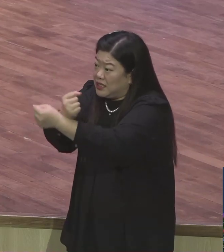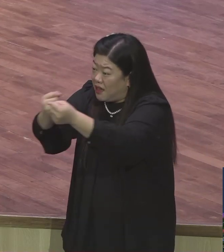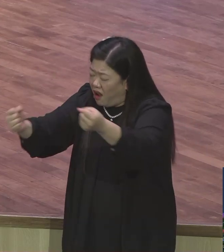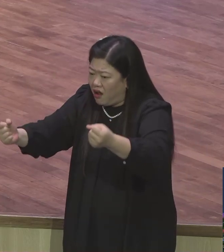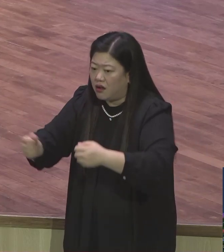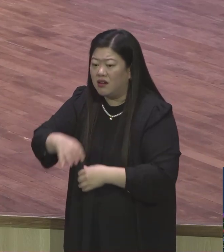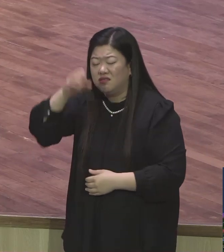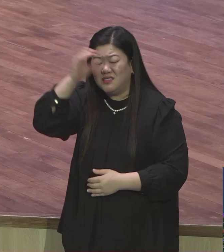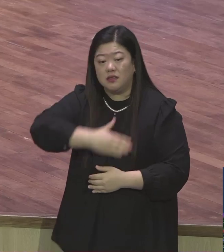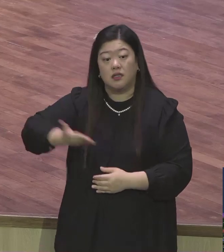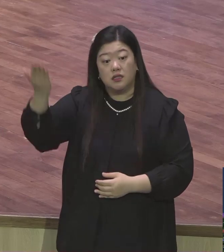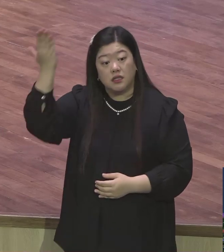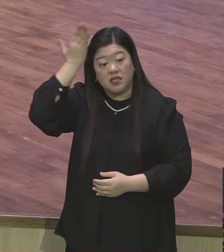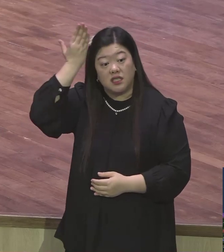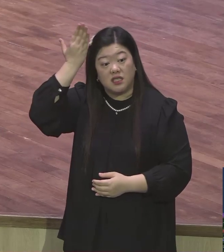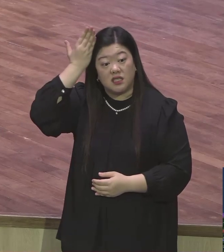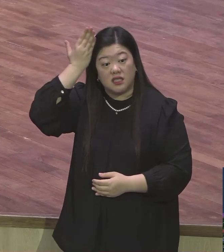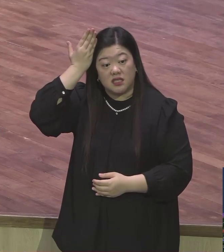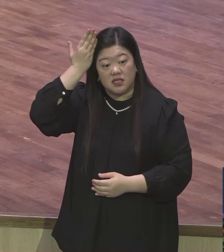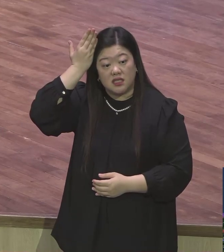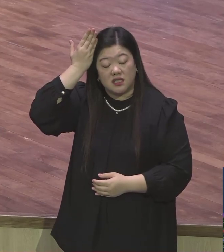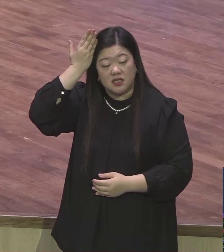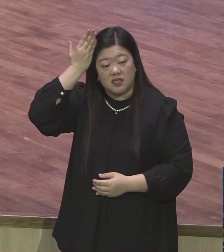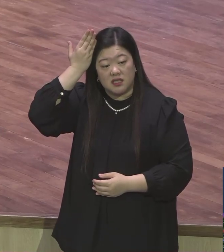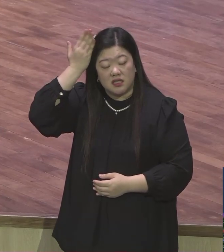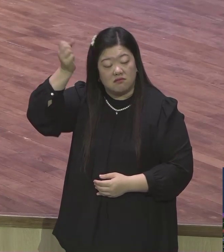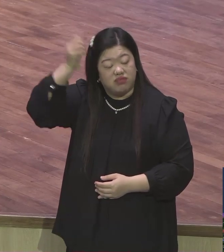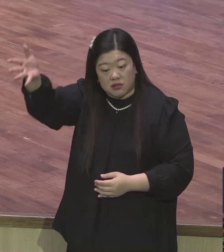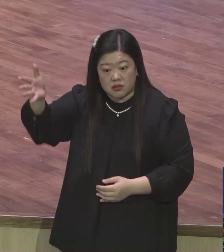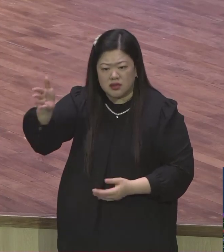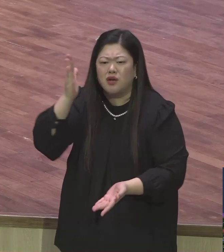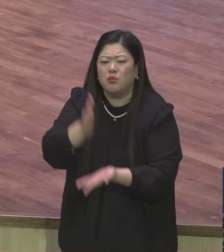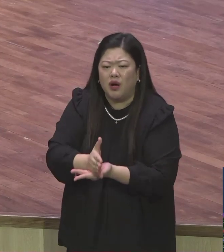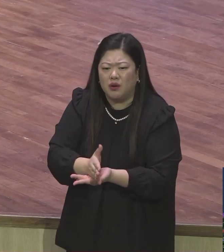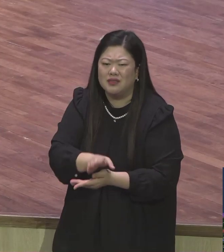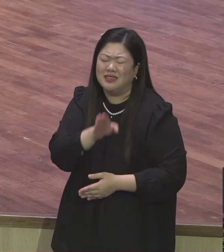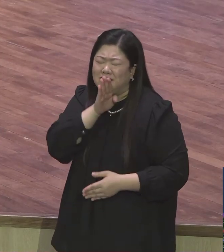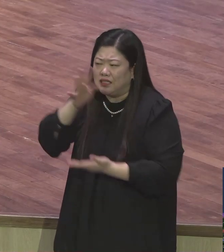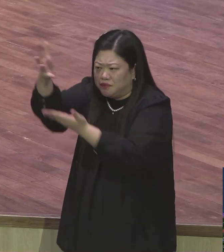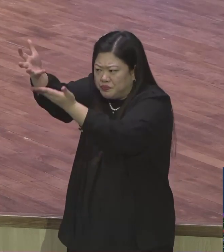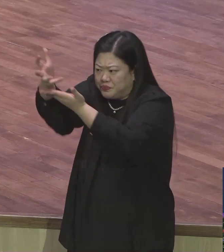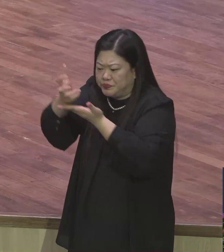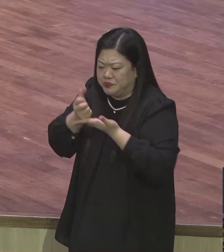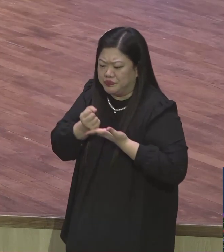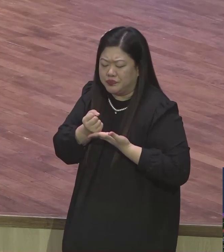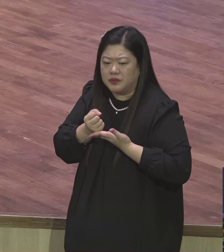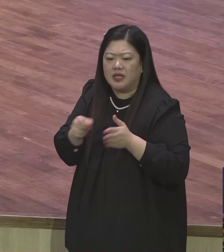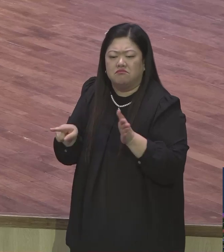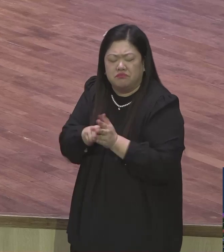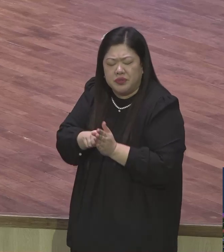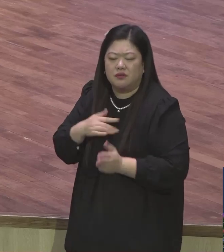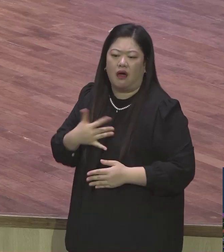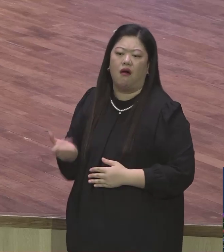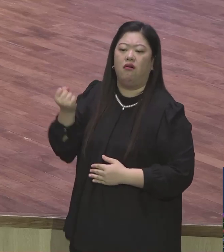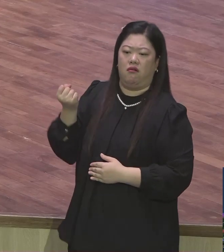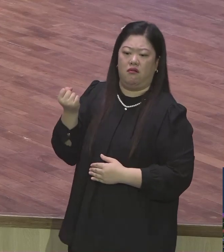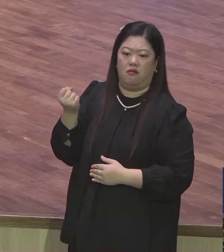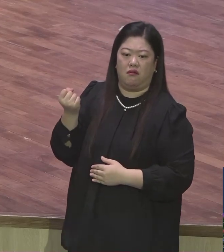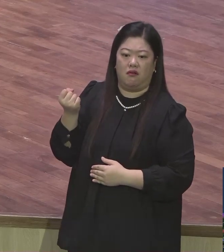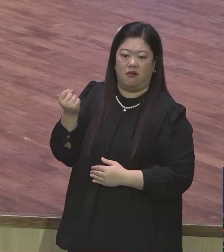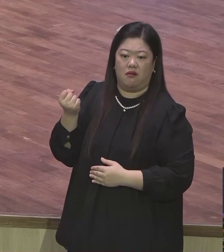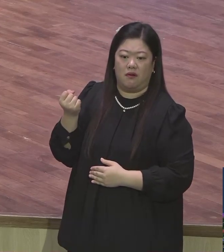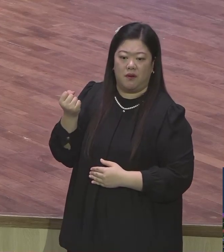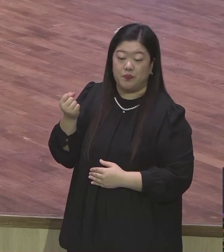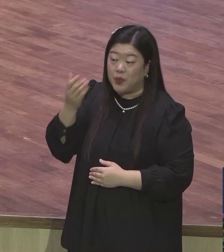것, 나의 복음이 되어야 된다. 이걸 강조하고 있어요. 내가 복음의 뿌리 내리고